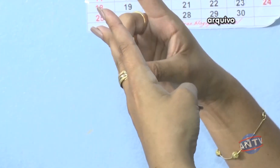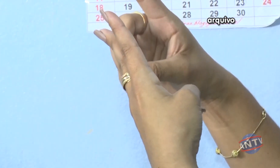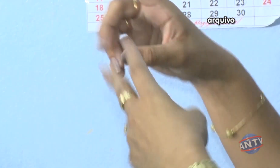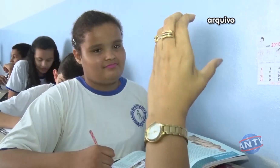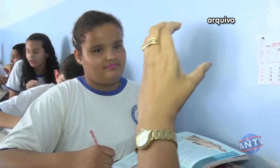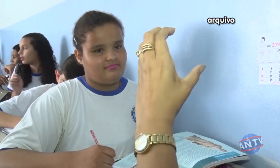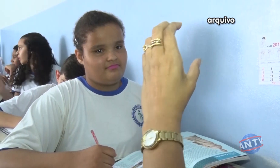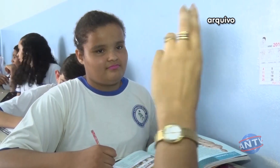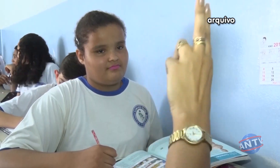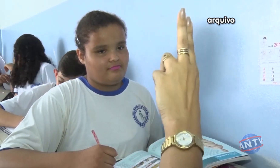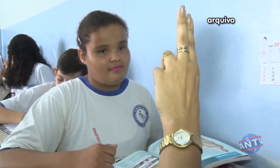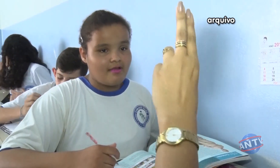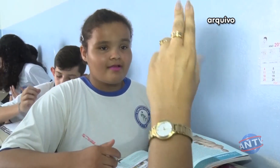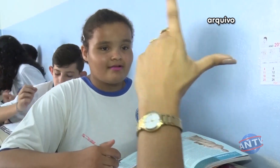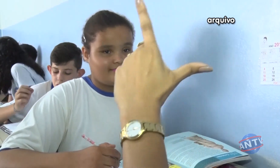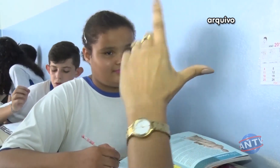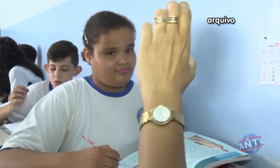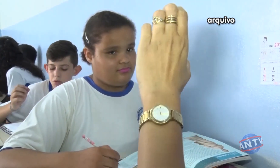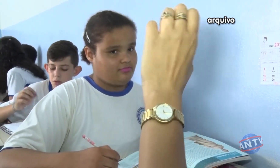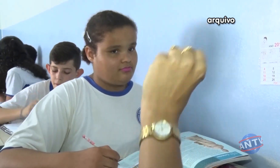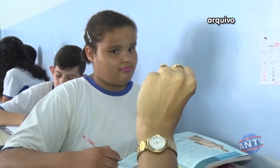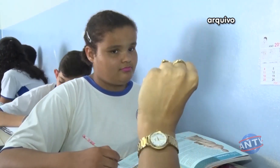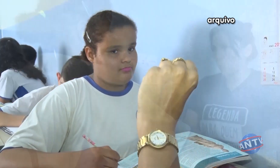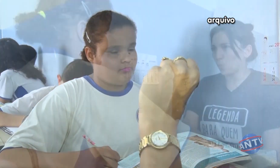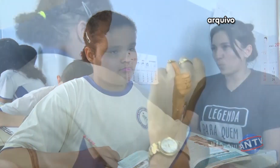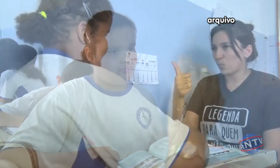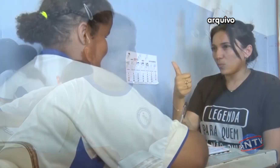aprendi na pós-graduação e o que serve para mim, é a